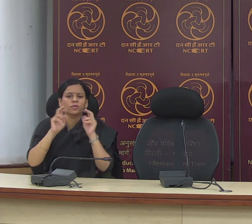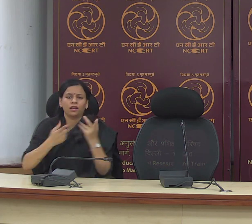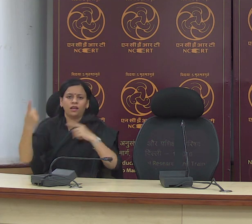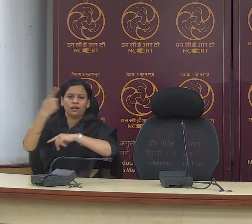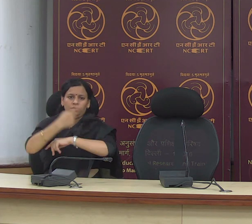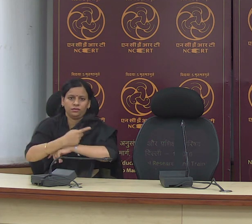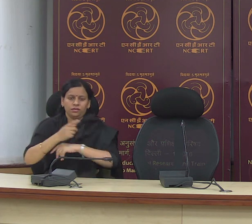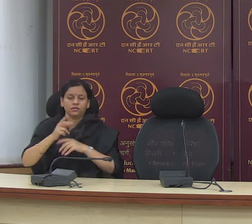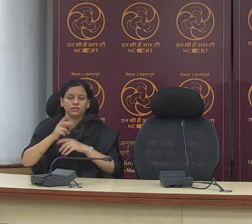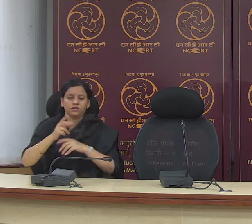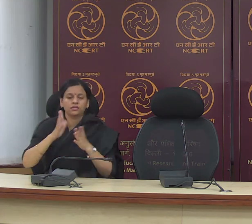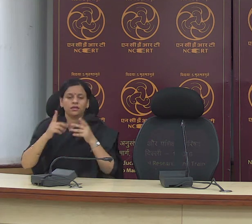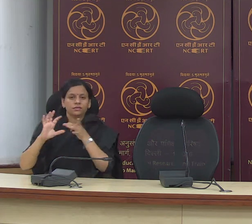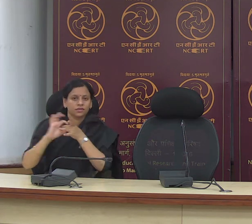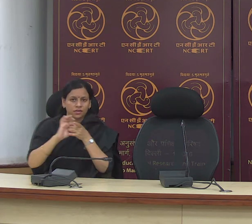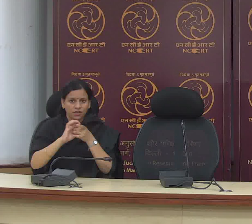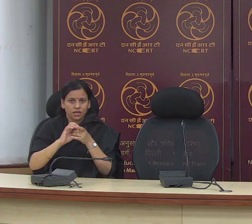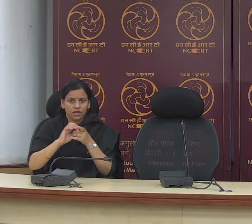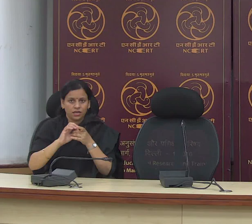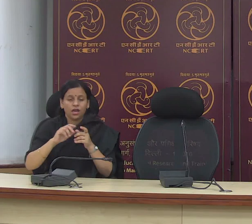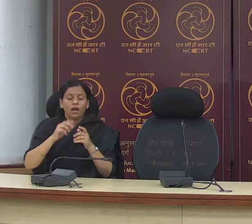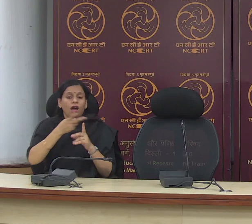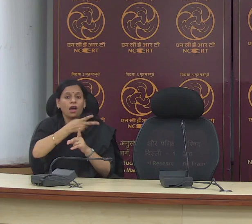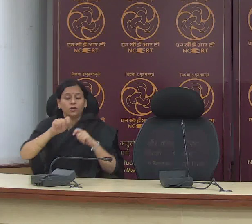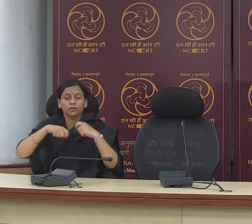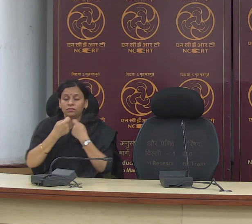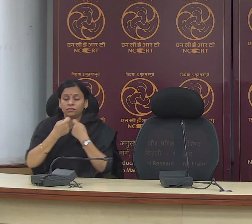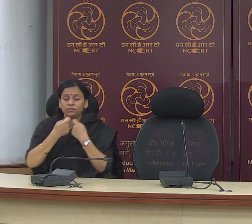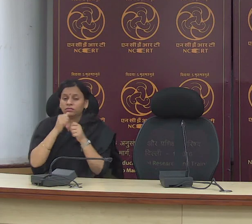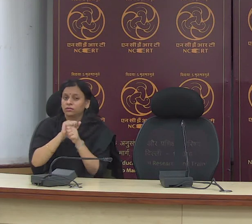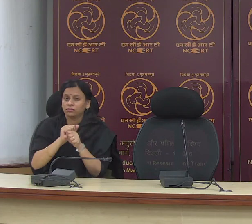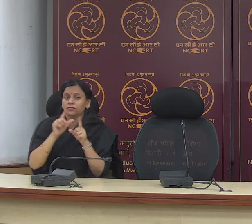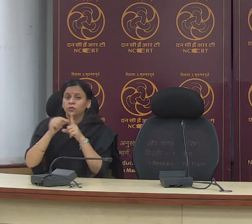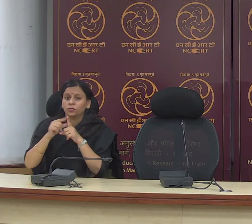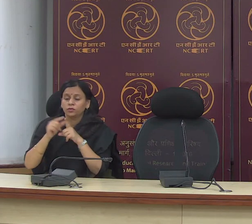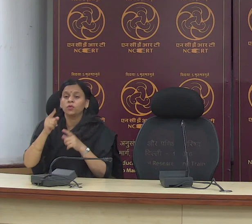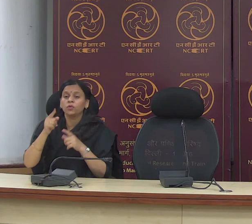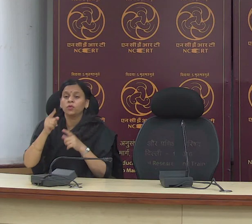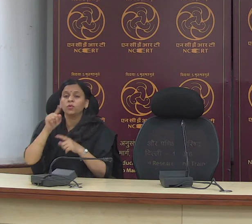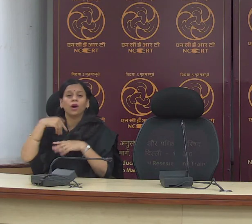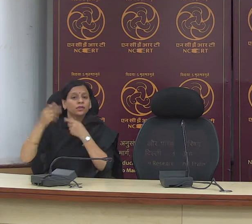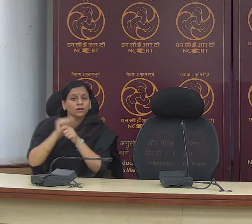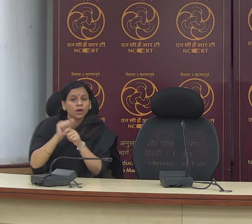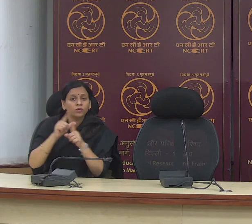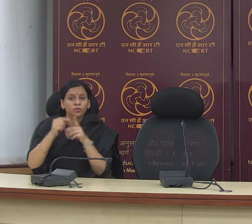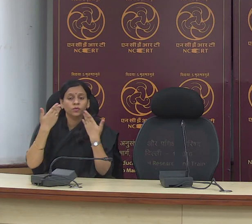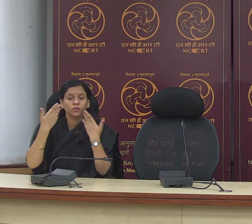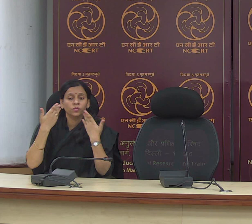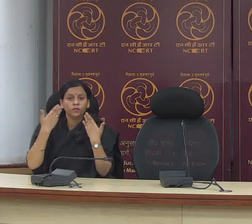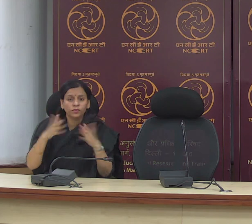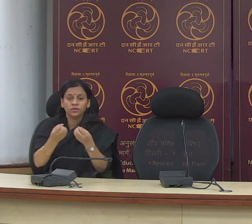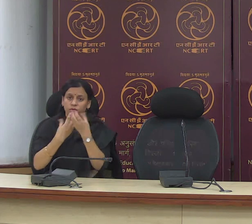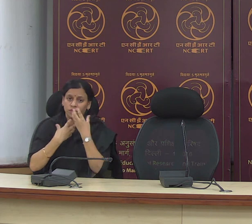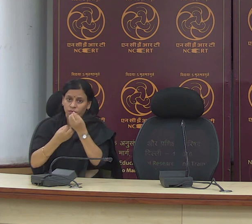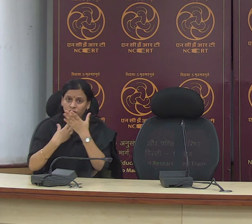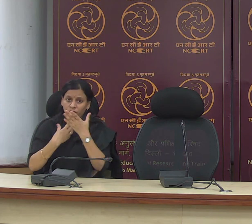में NIOS क्या कर रहा है, अपने जो कार्य आपकी टीम ने किए हैं उससे हमें अवगत कराएं, ताकि हमारा जो आज का ये सेलिब्रेशन है,